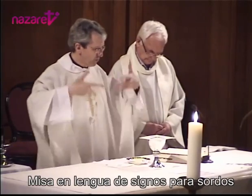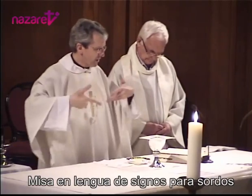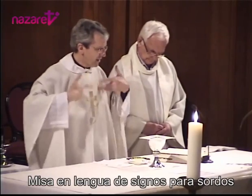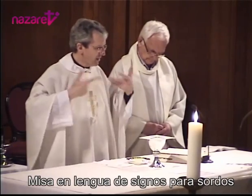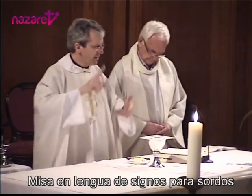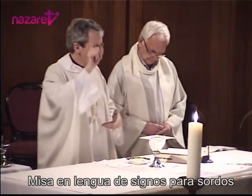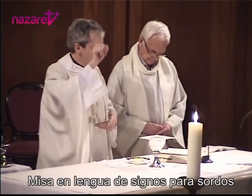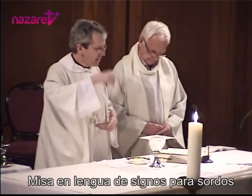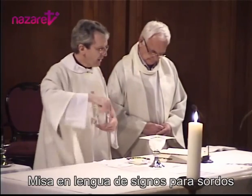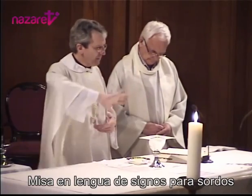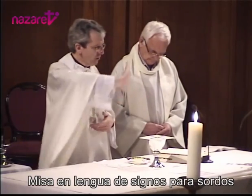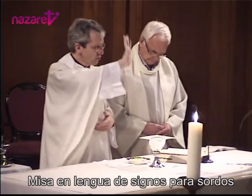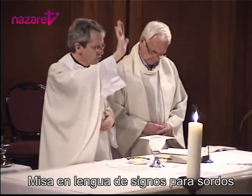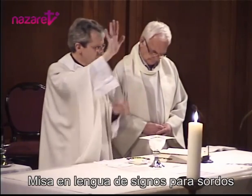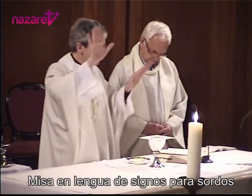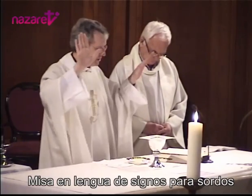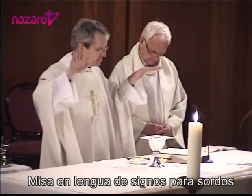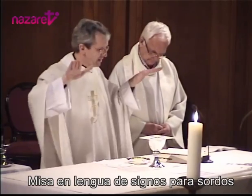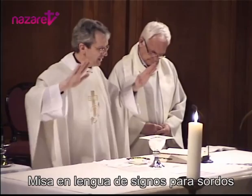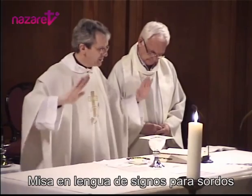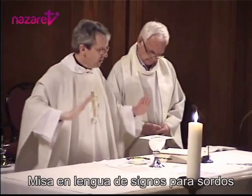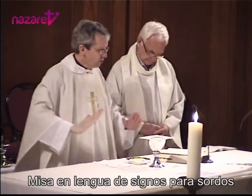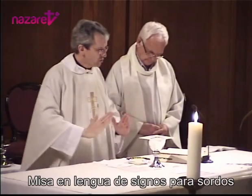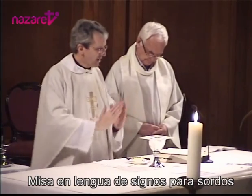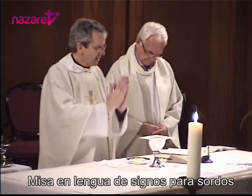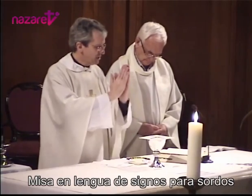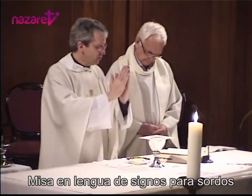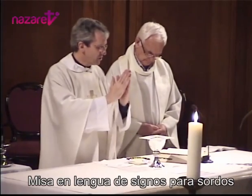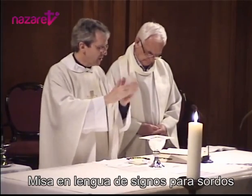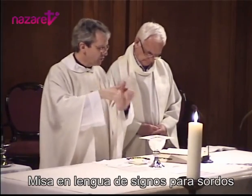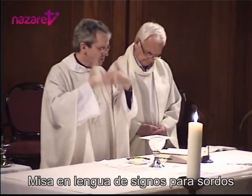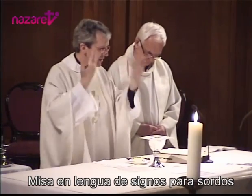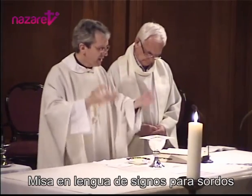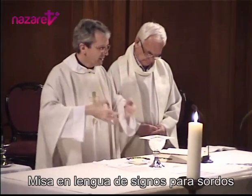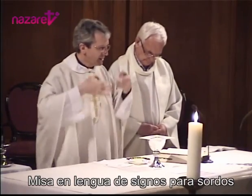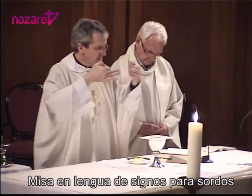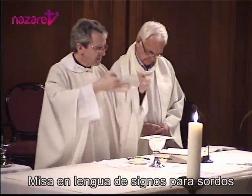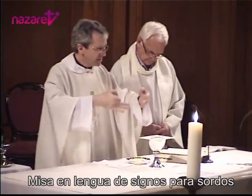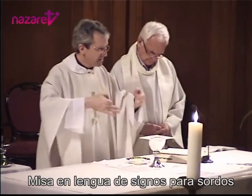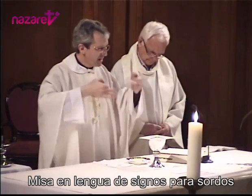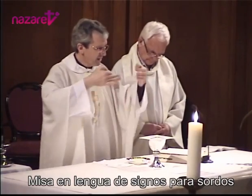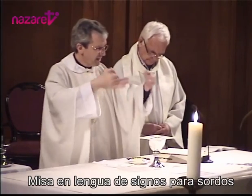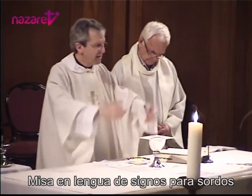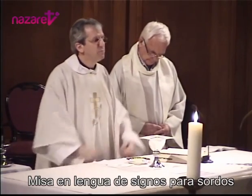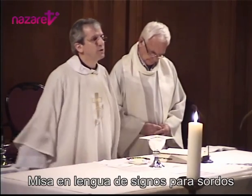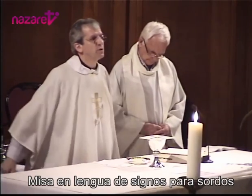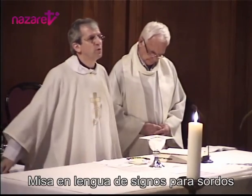de alegría y también los coros celestiales, los ángeles y los santos cantan sin cesar el himno de tu